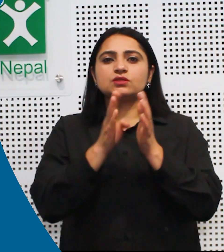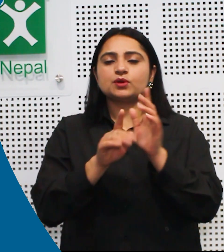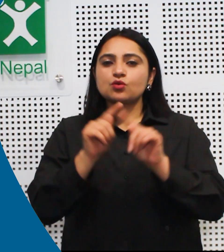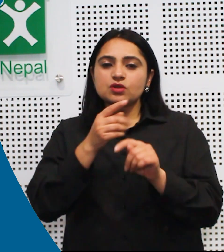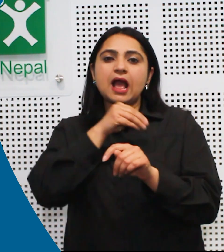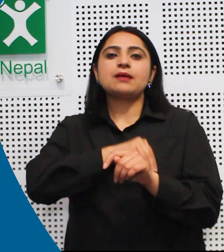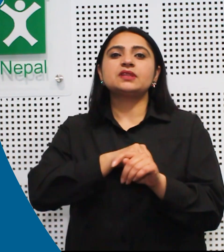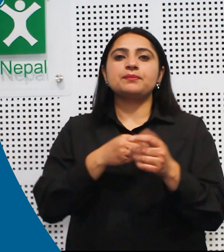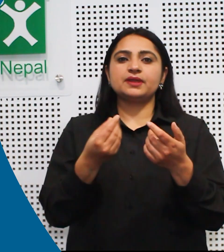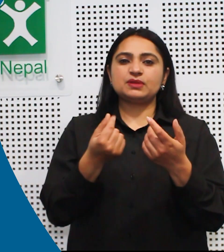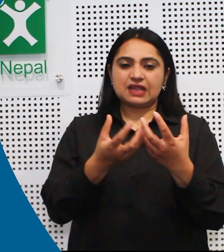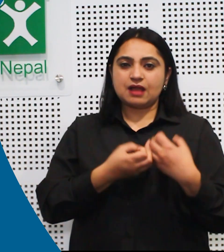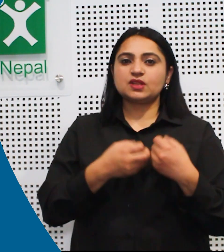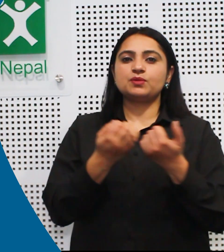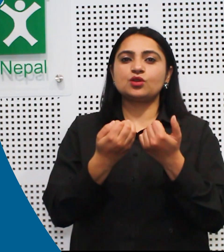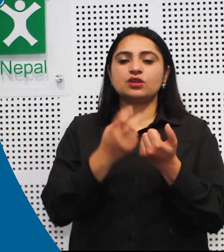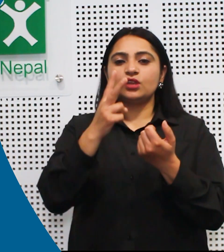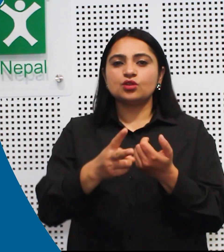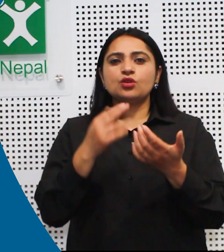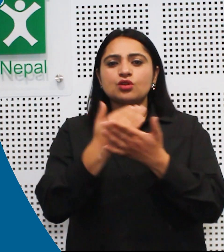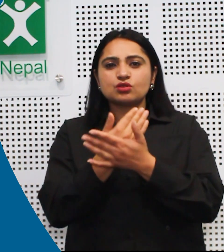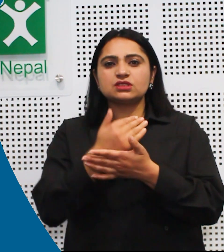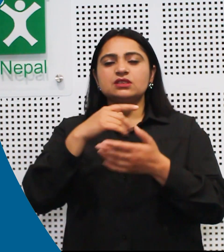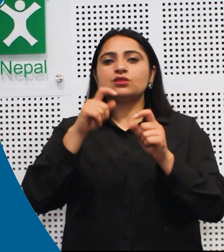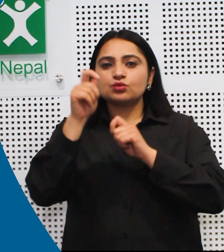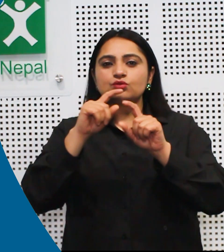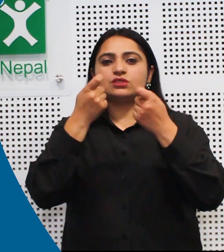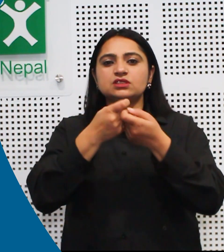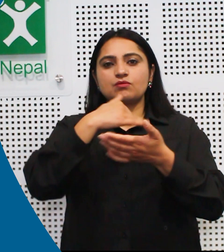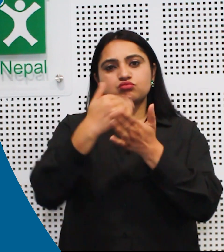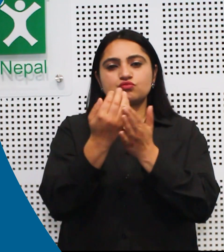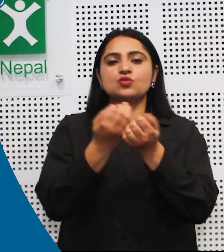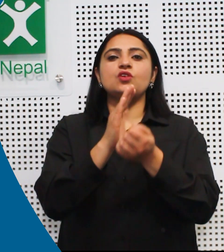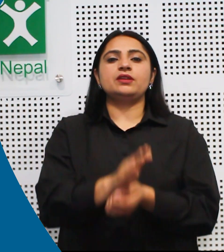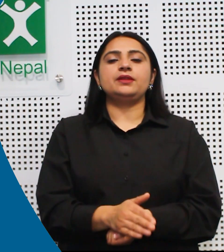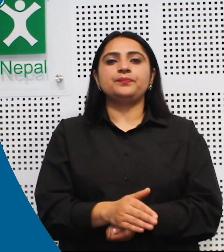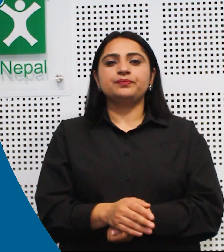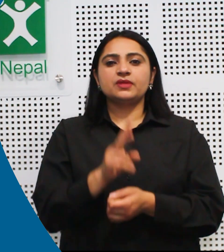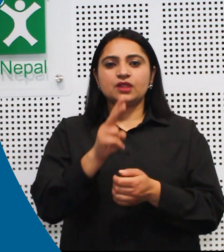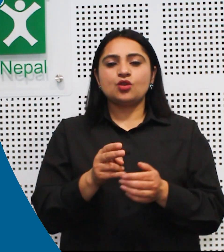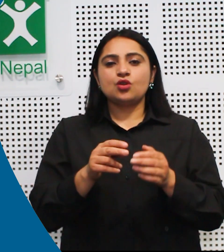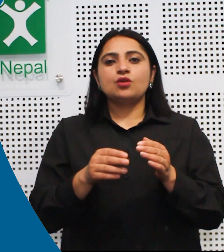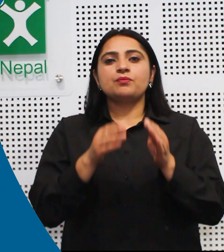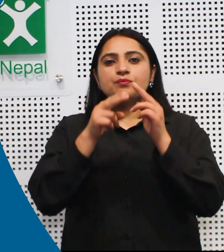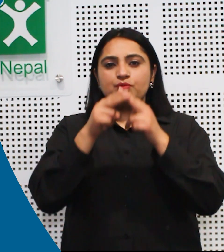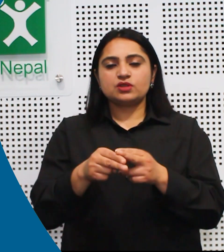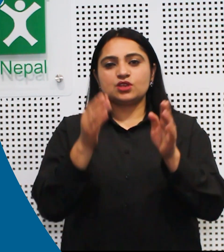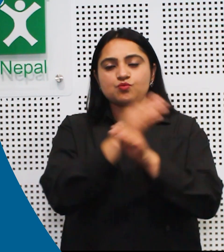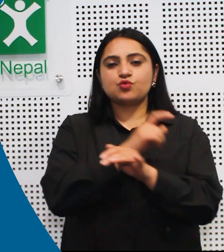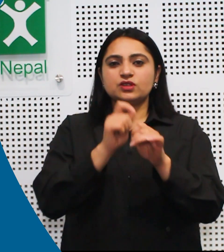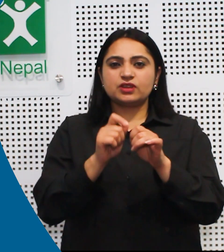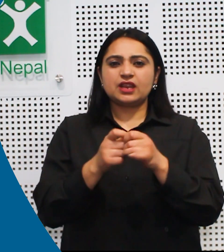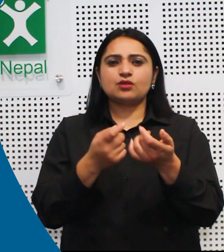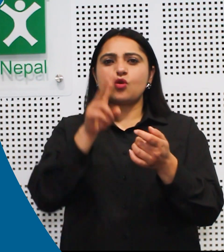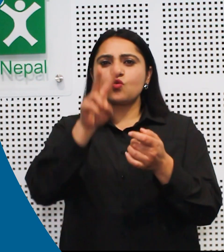आम्दानीहरू हुने, त्यो आम्दानी चाहिँ कुन क्षेत्रहरूमा चाहिँ कसरी वर्गीकरण गर्ने भन्ने कुराहरू हुन्छ। र यो बजेटको पूर्व तयारीको क्रममा चाहिँ अब यो स्थिति पत्र